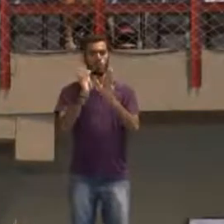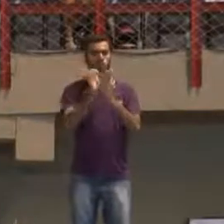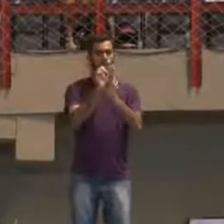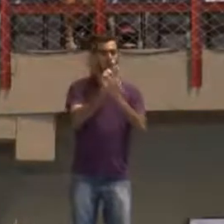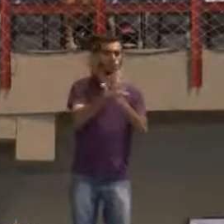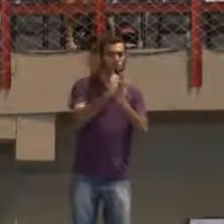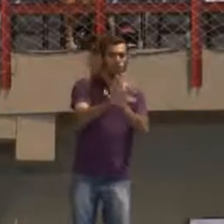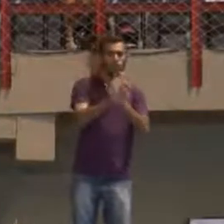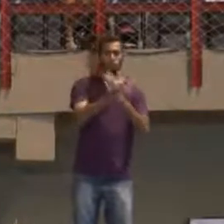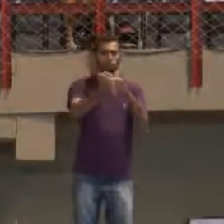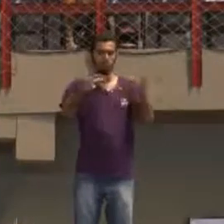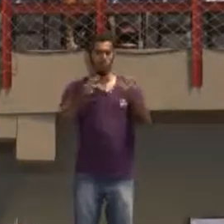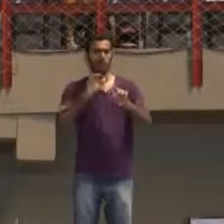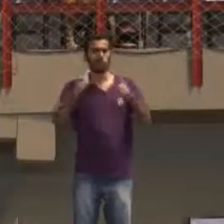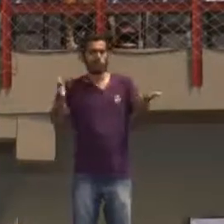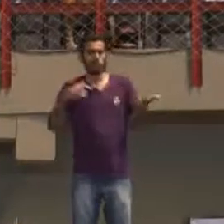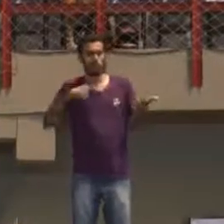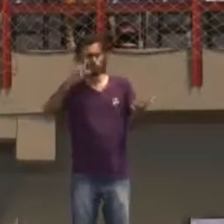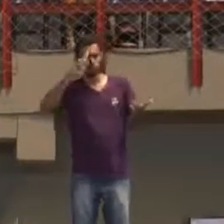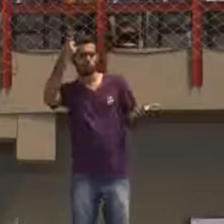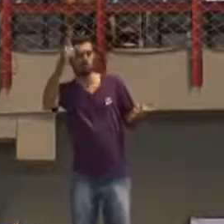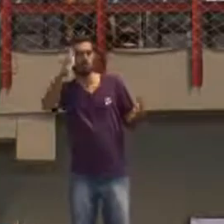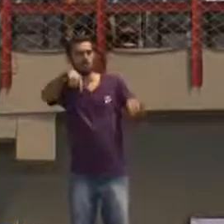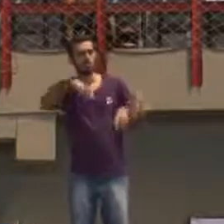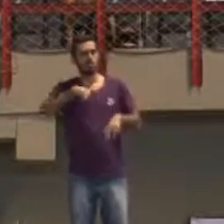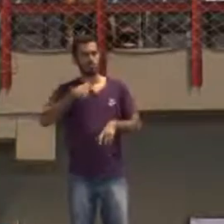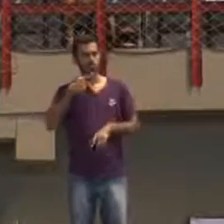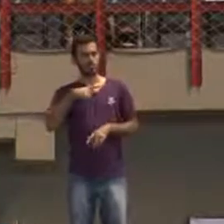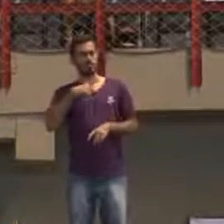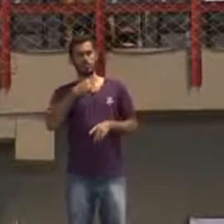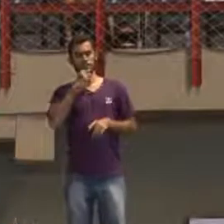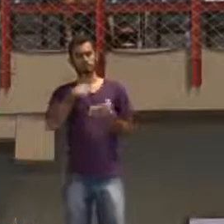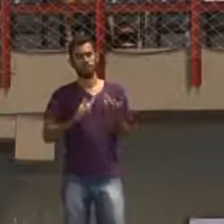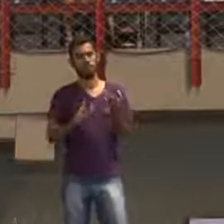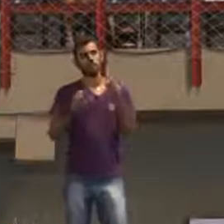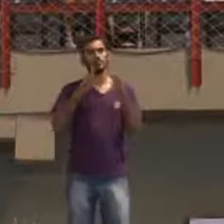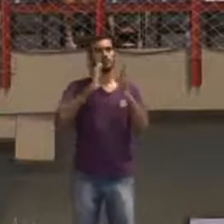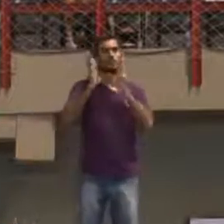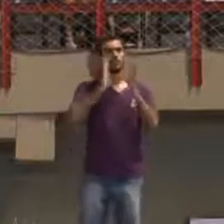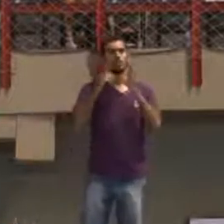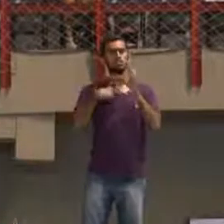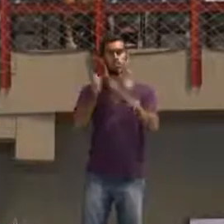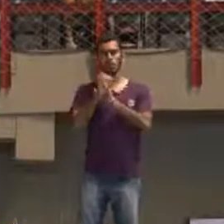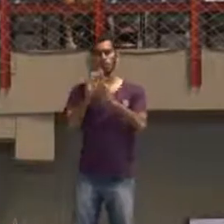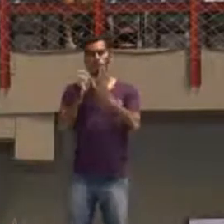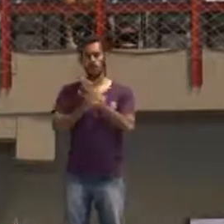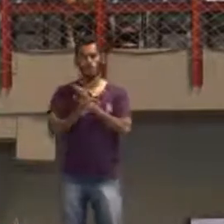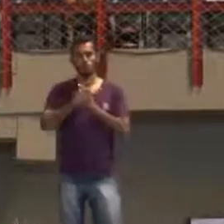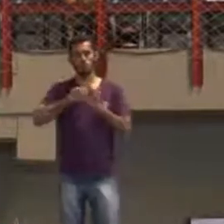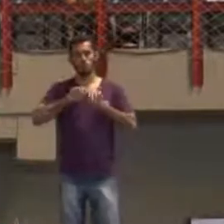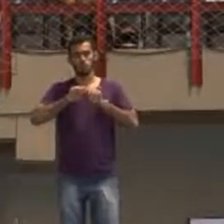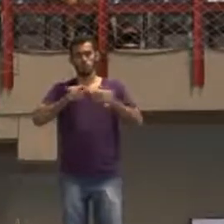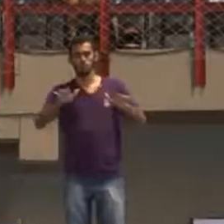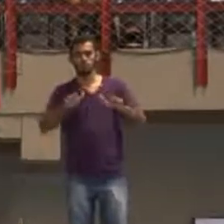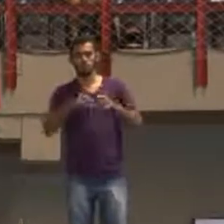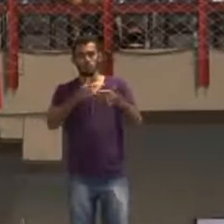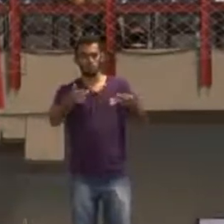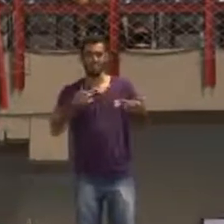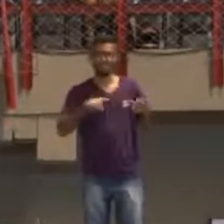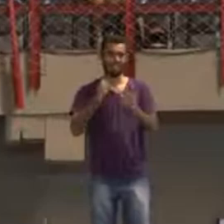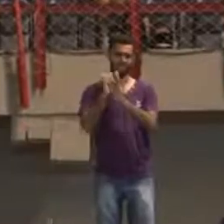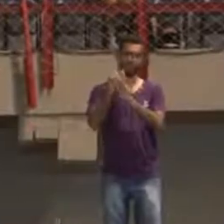pode ter a partir daí? Aí você anotaria redes sociais, Facebook, Orkut, morreu o pobre do Orkut,